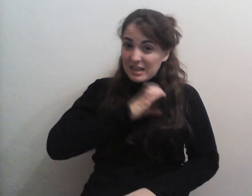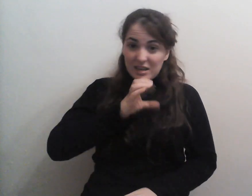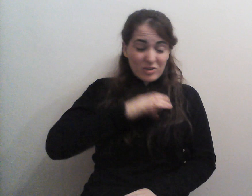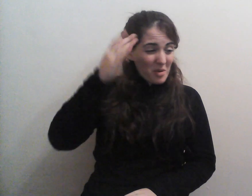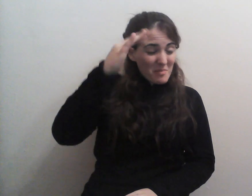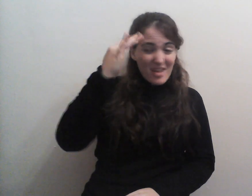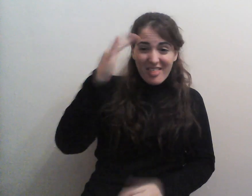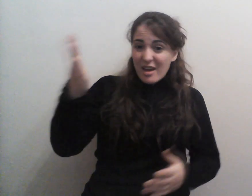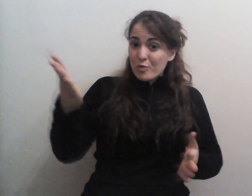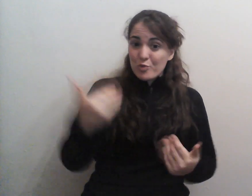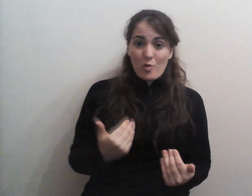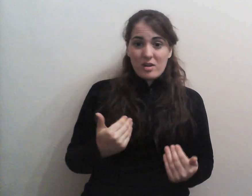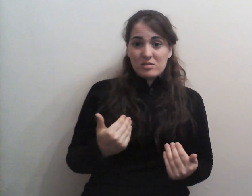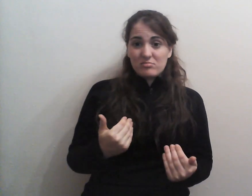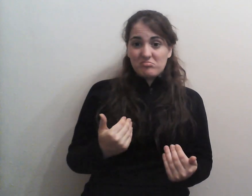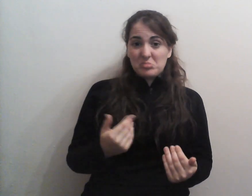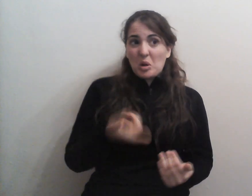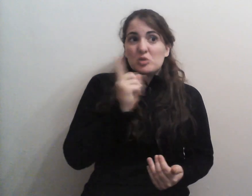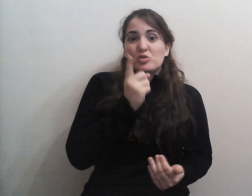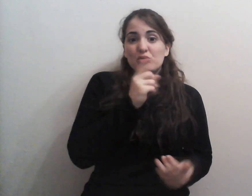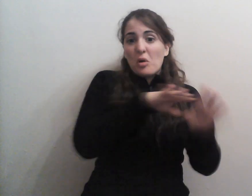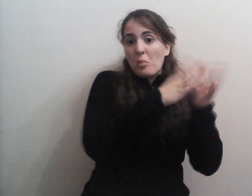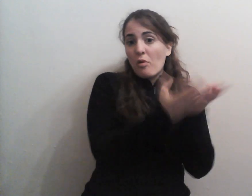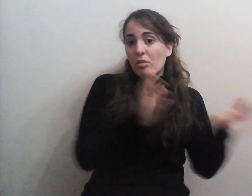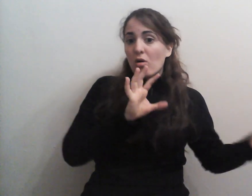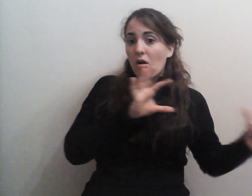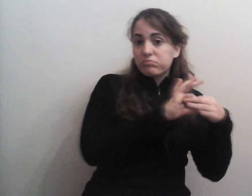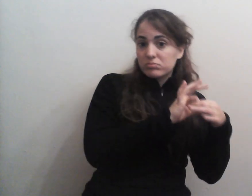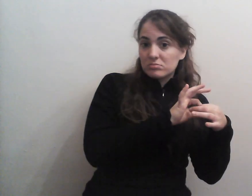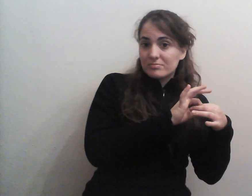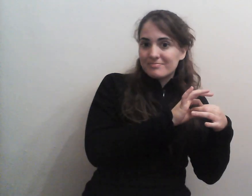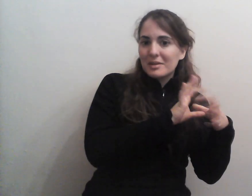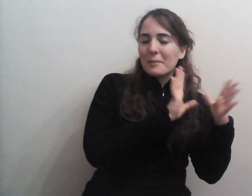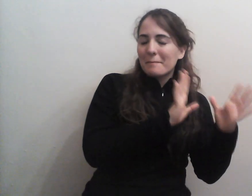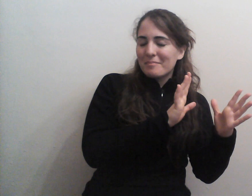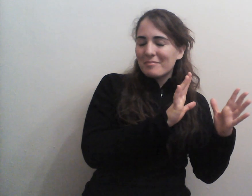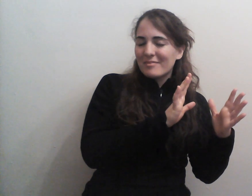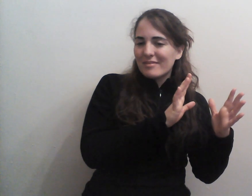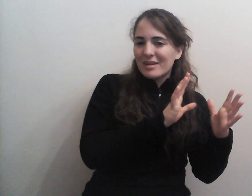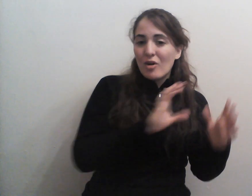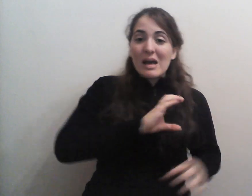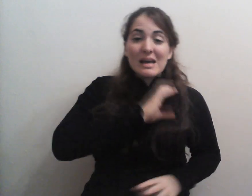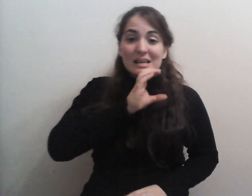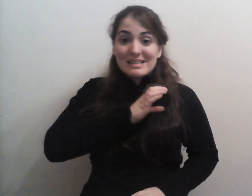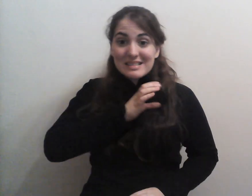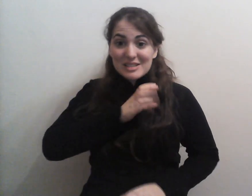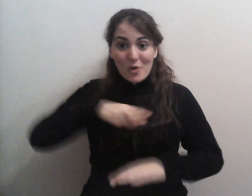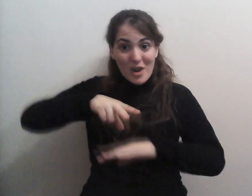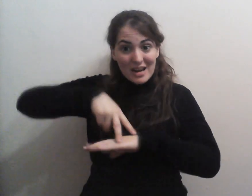a Jesucristo. Y por lo tanto tenemos esperanza viva. ¿Por qué, hermano? Porque si tú has nacido de nuevo por